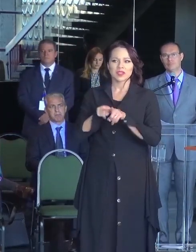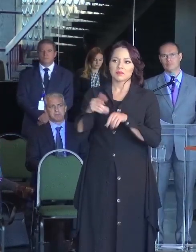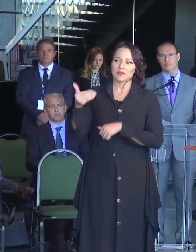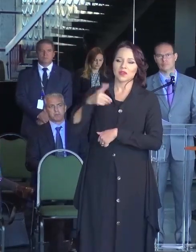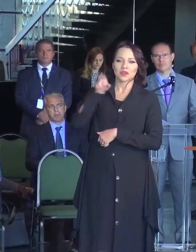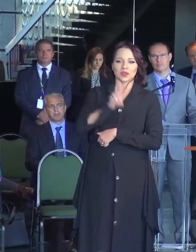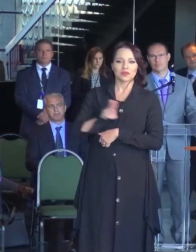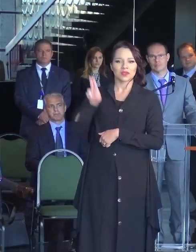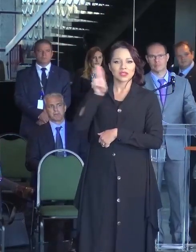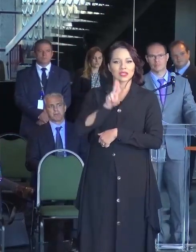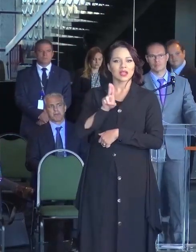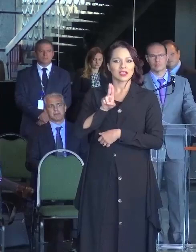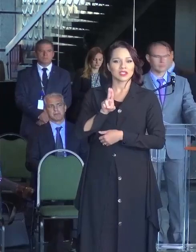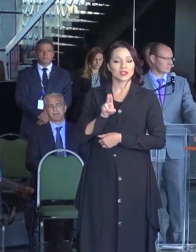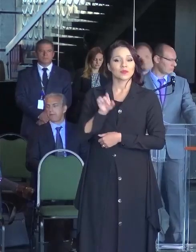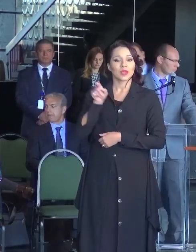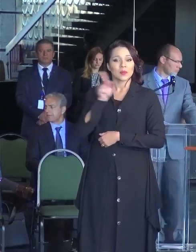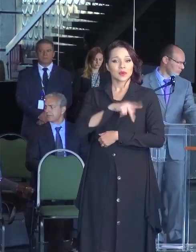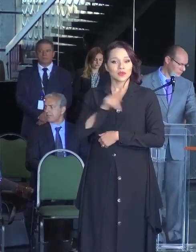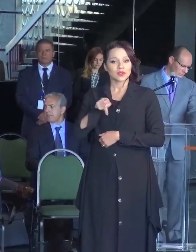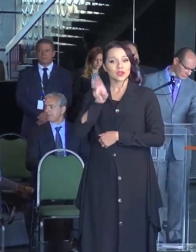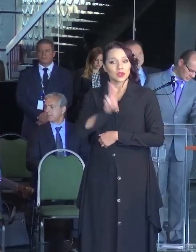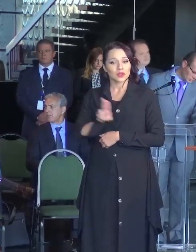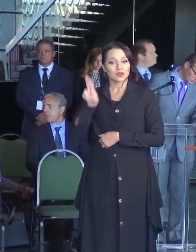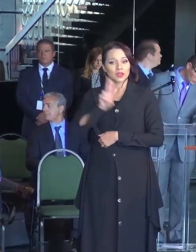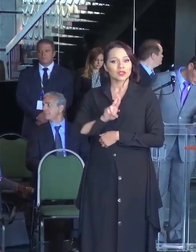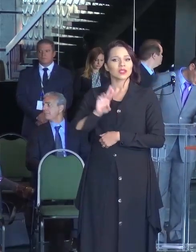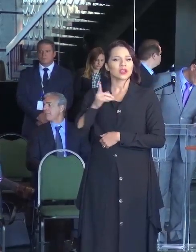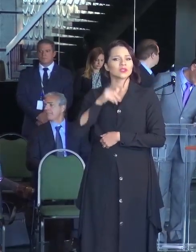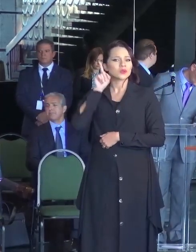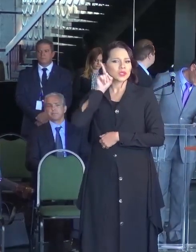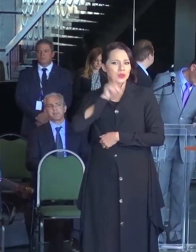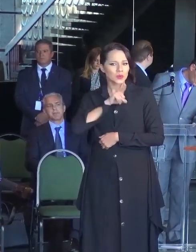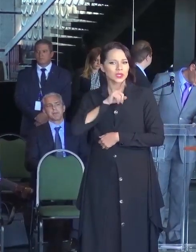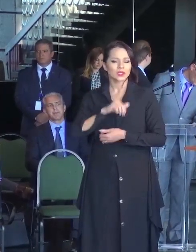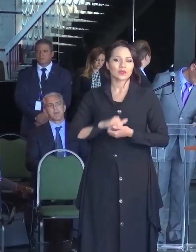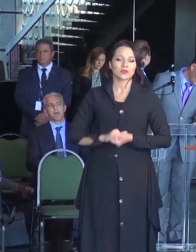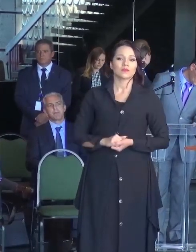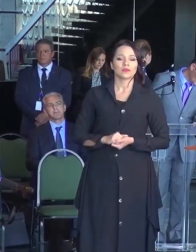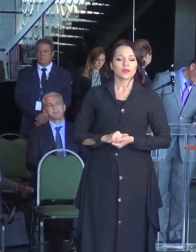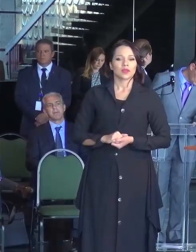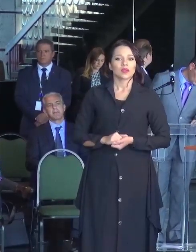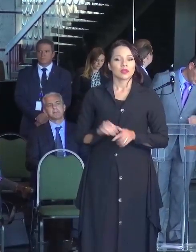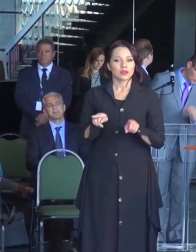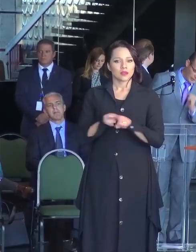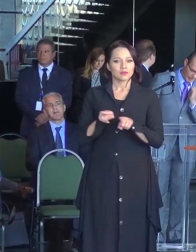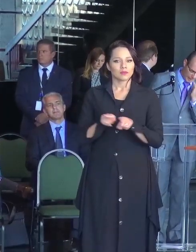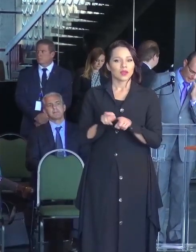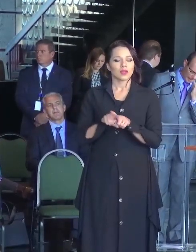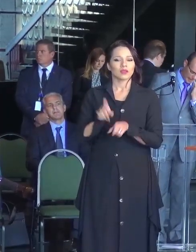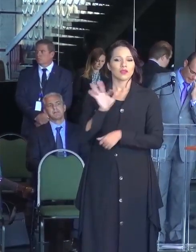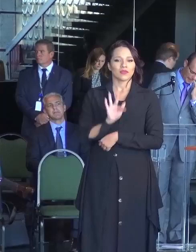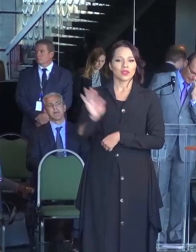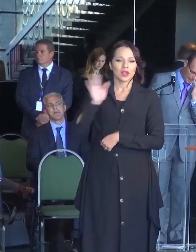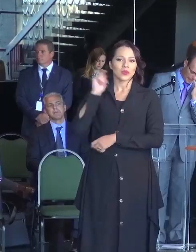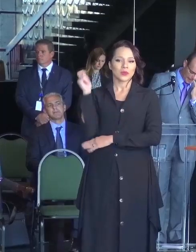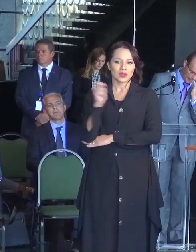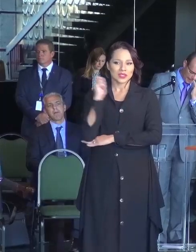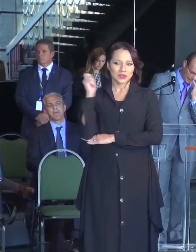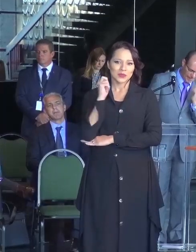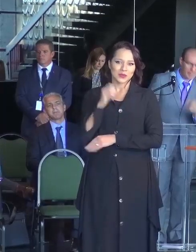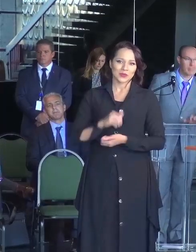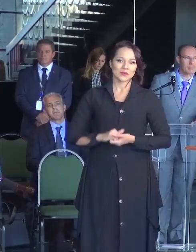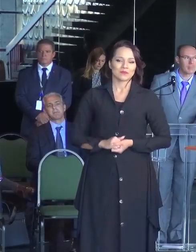da Universidade de Tübingen, professora da Universidade de Heidelberg e também da Federal do Rio Grande do